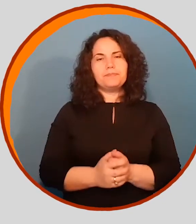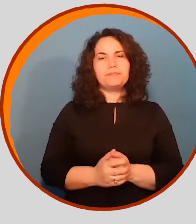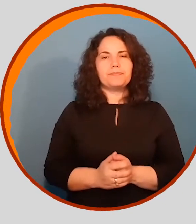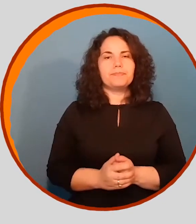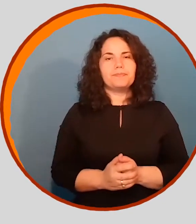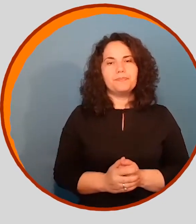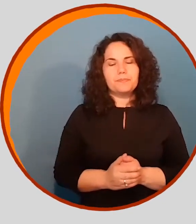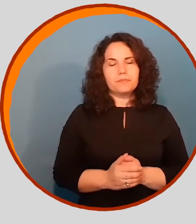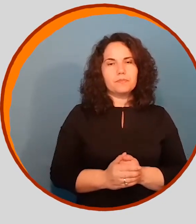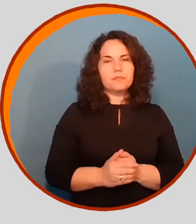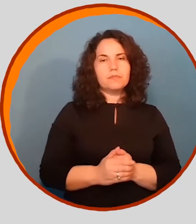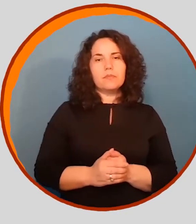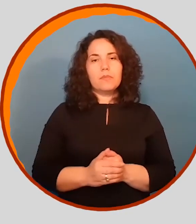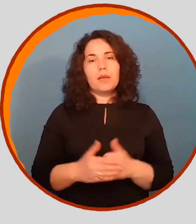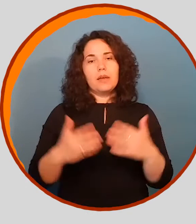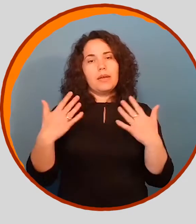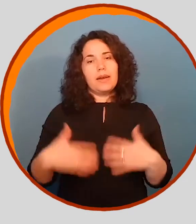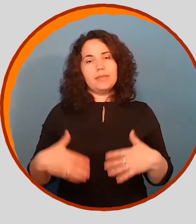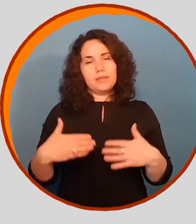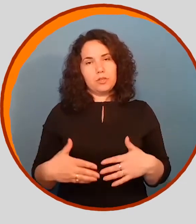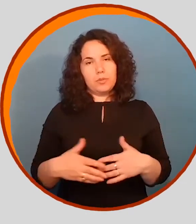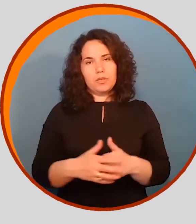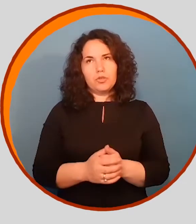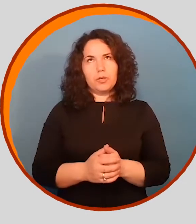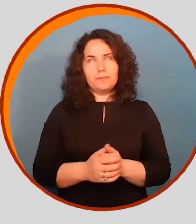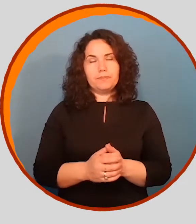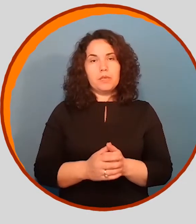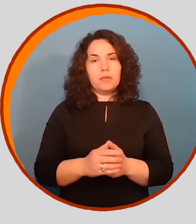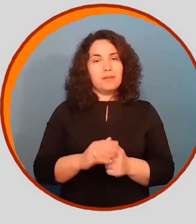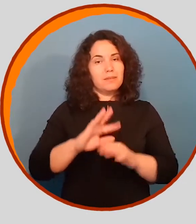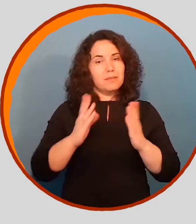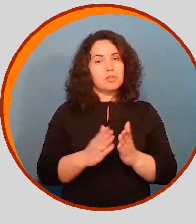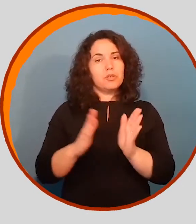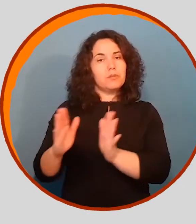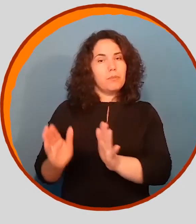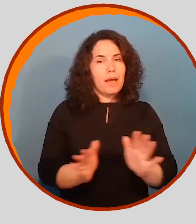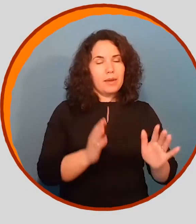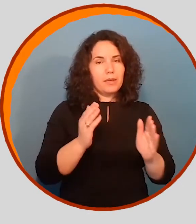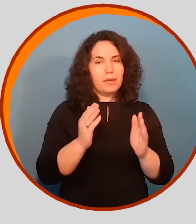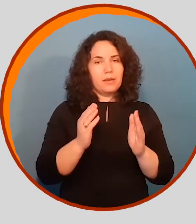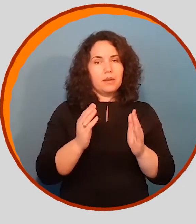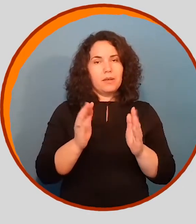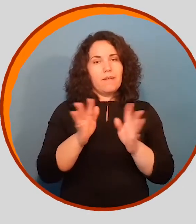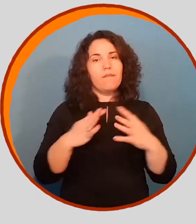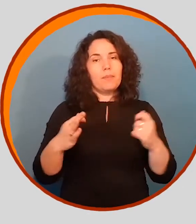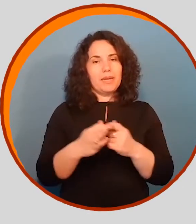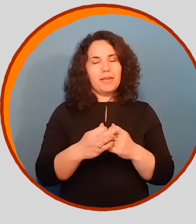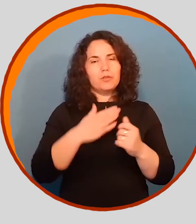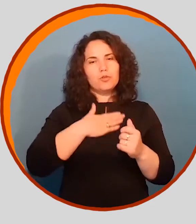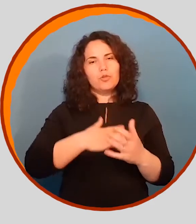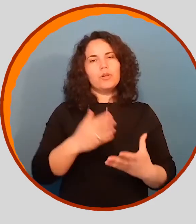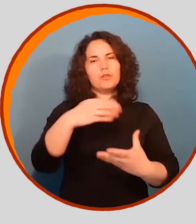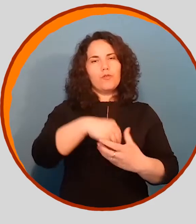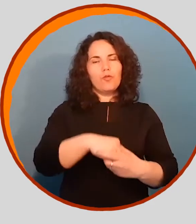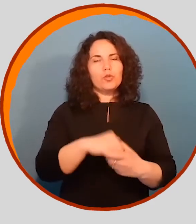familjen, që na ndihmojnë edhe në gjendjen tonë emocionale në fakt. E rëndësishme është që në gjithë rutinat prindrit të përfshijnë